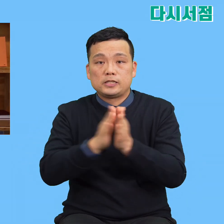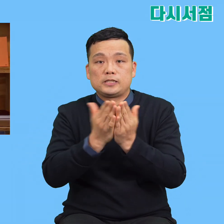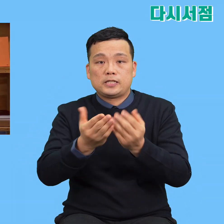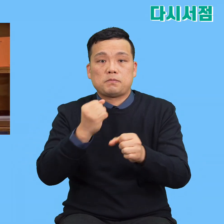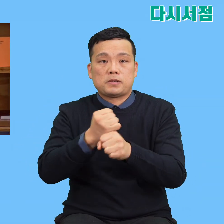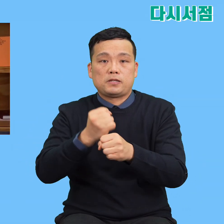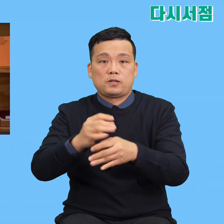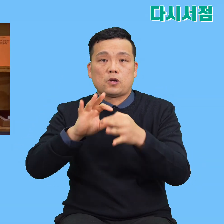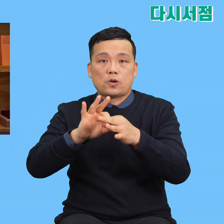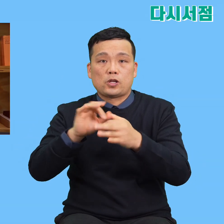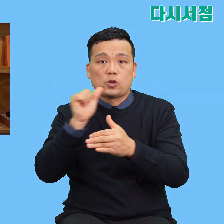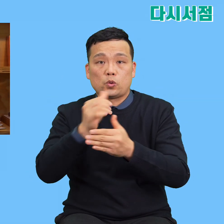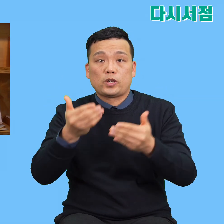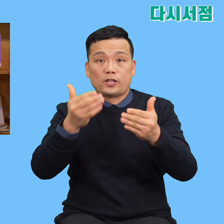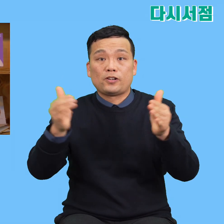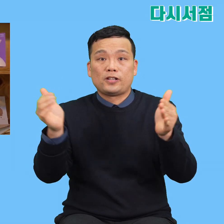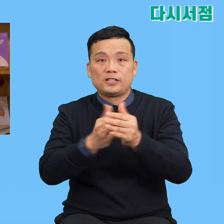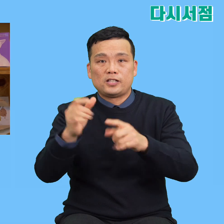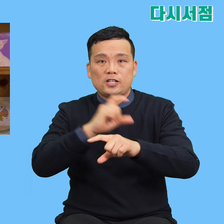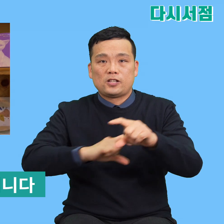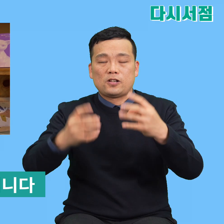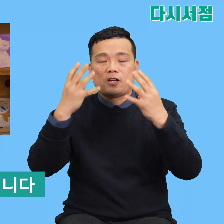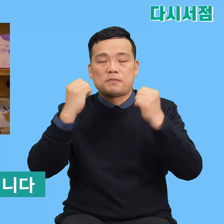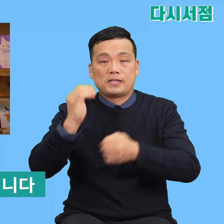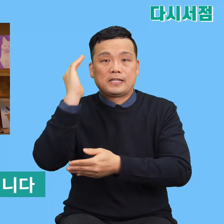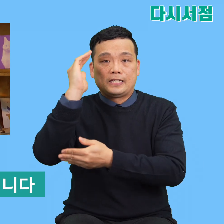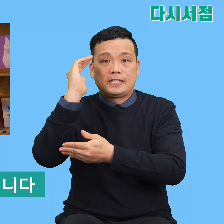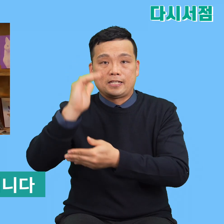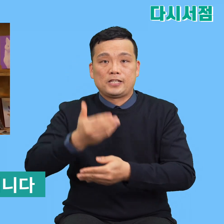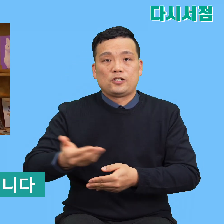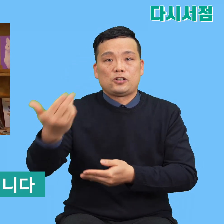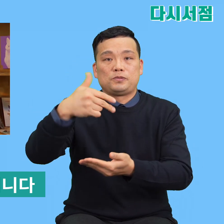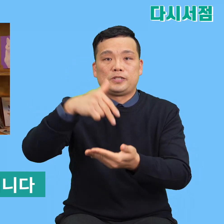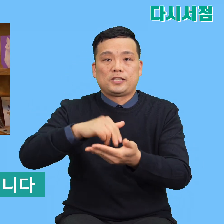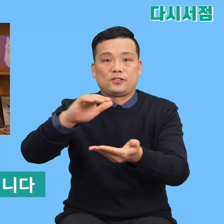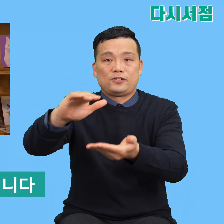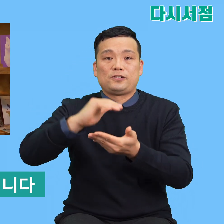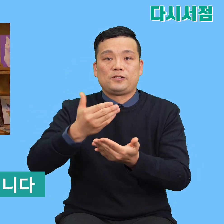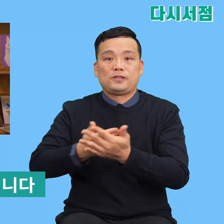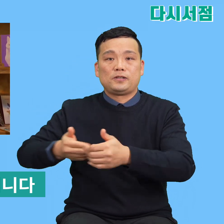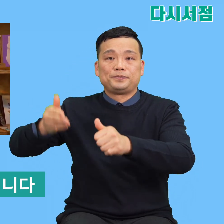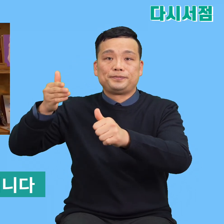알아보았습니다. 이제 더 많은 이야기를 여러분이 전해주실 차례입니다.